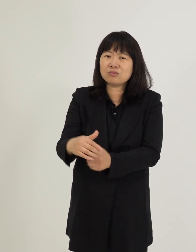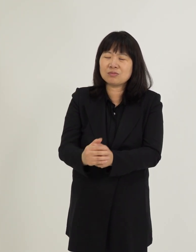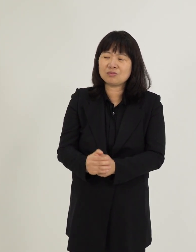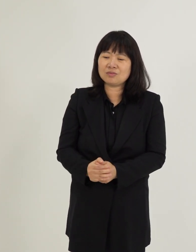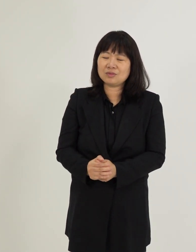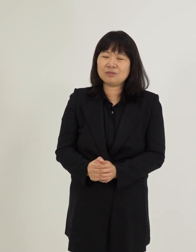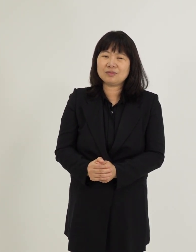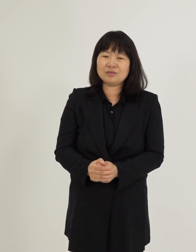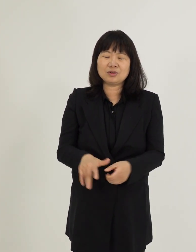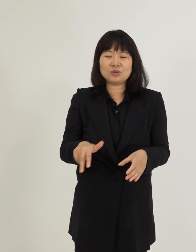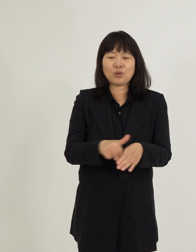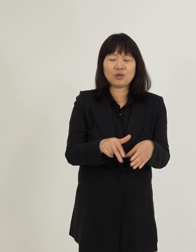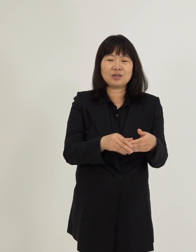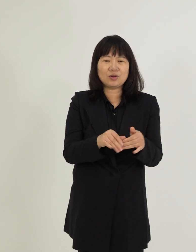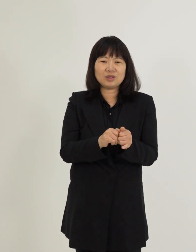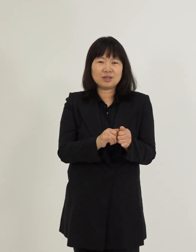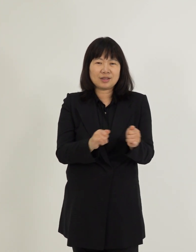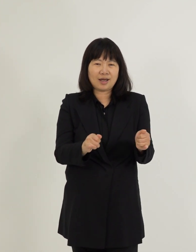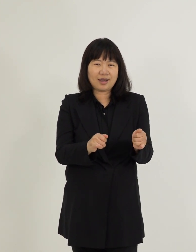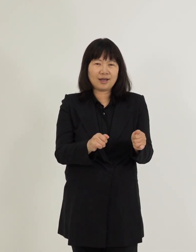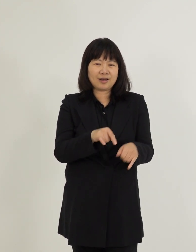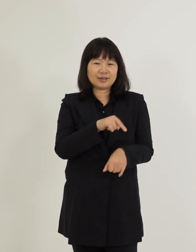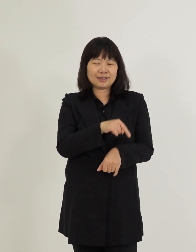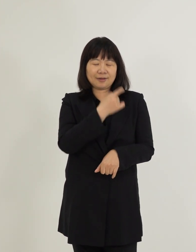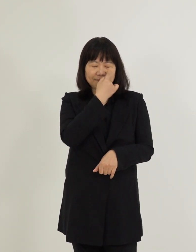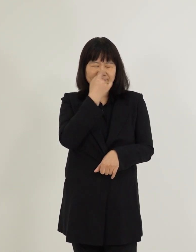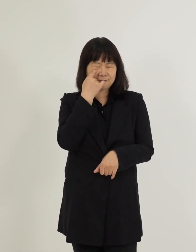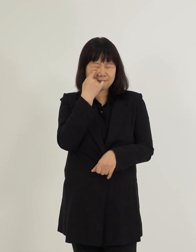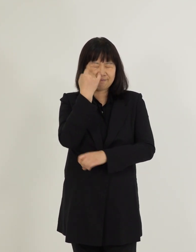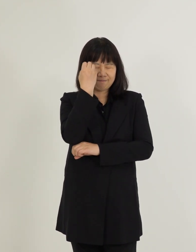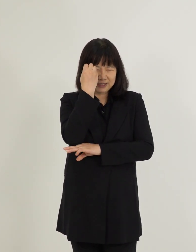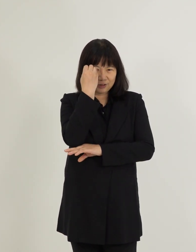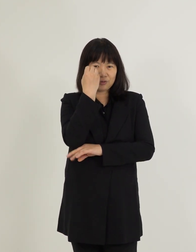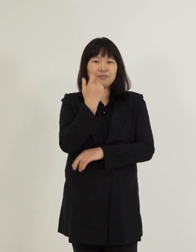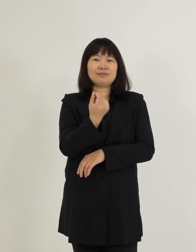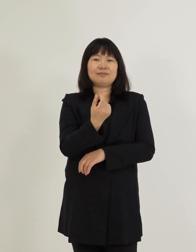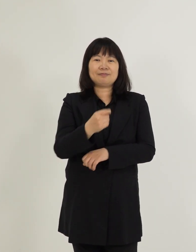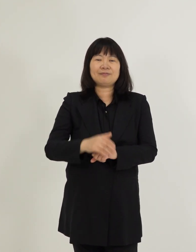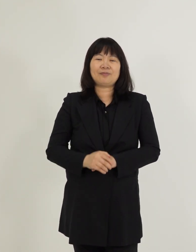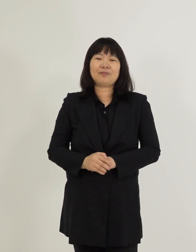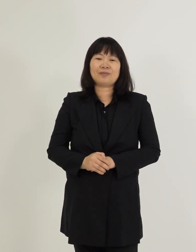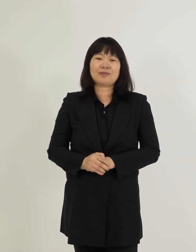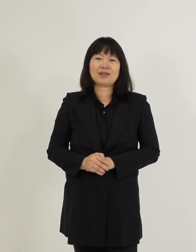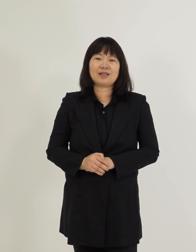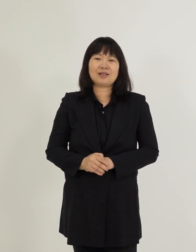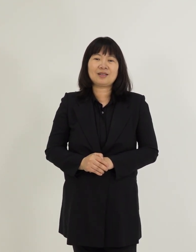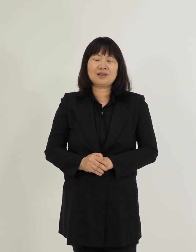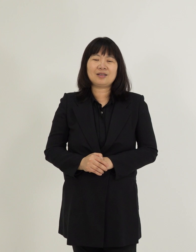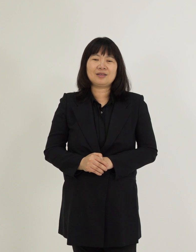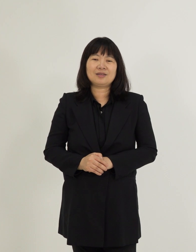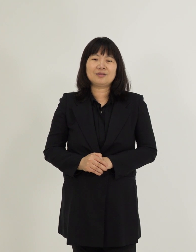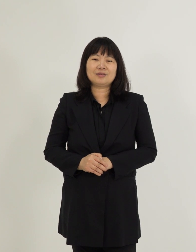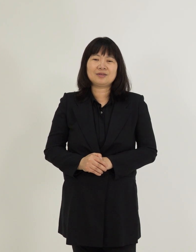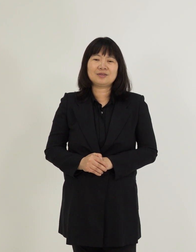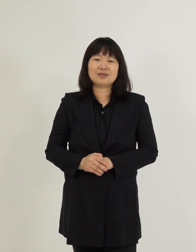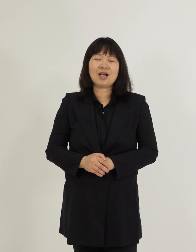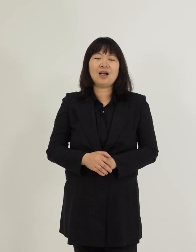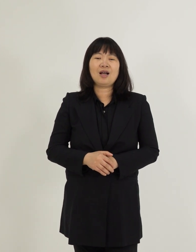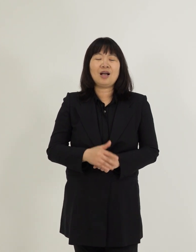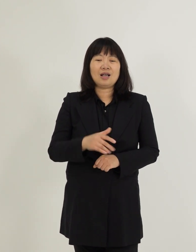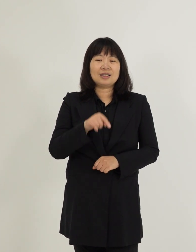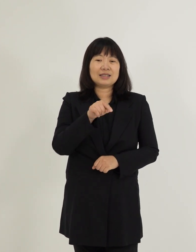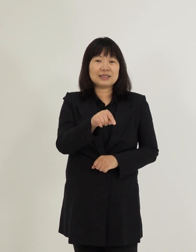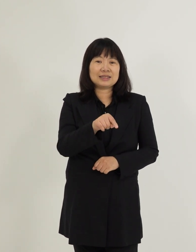종교 지도자들의 그 회색빛 눈이에요. 기준이에요. 그 시대의 종교예요. 그 시대